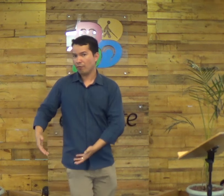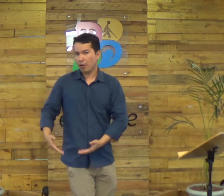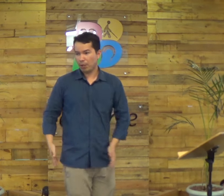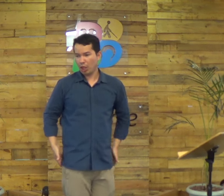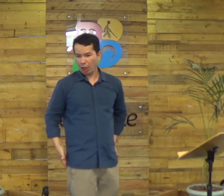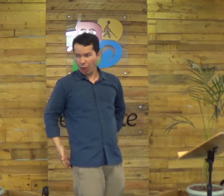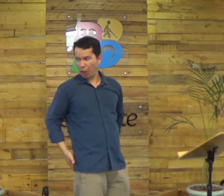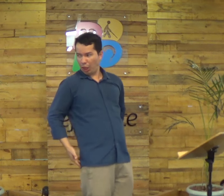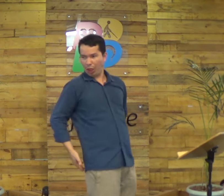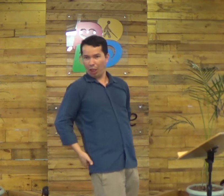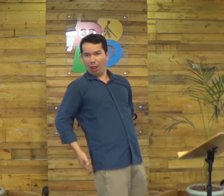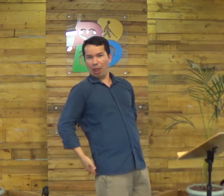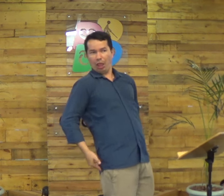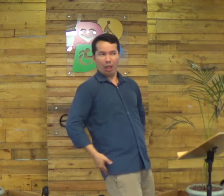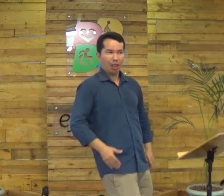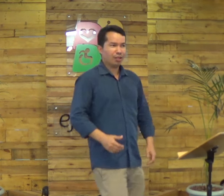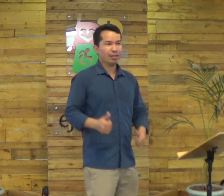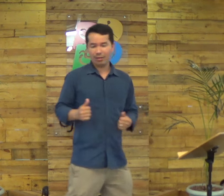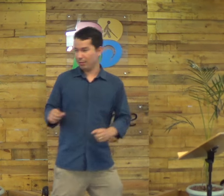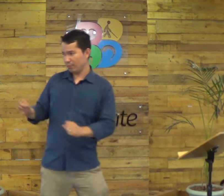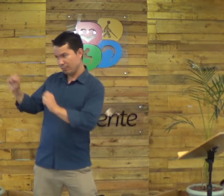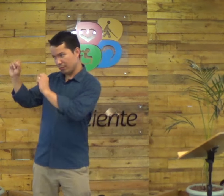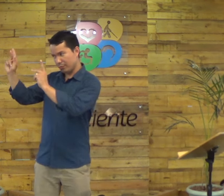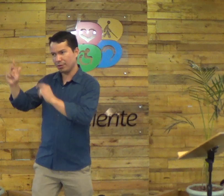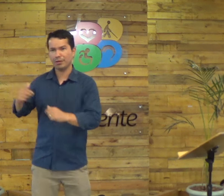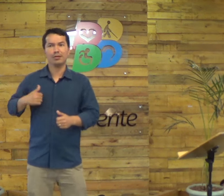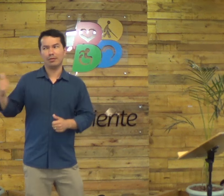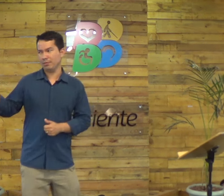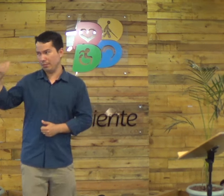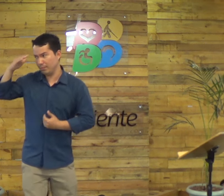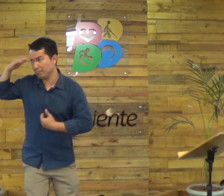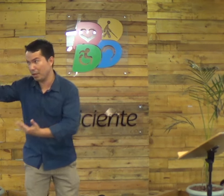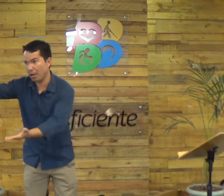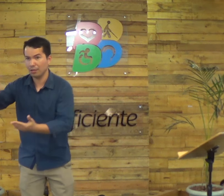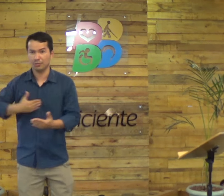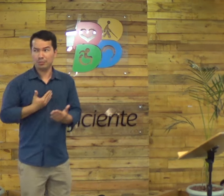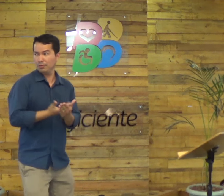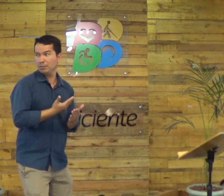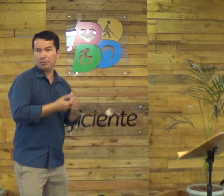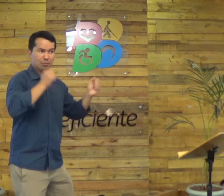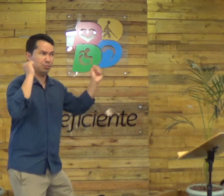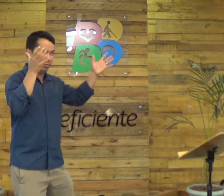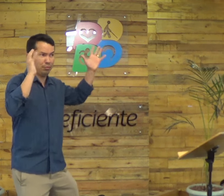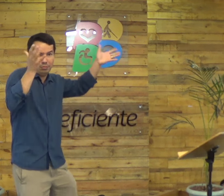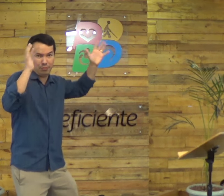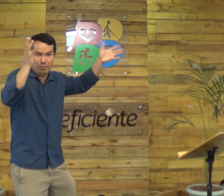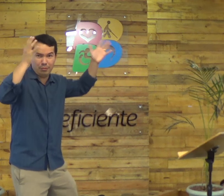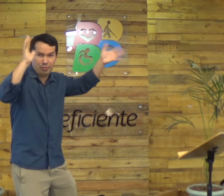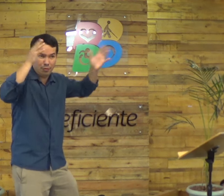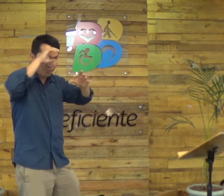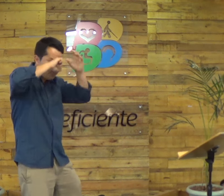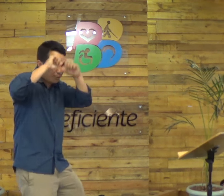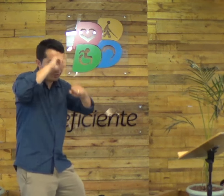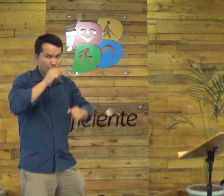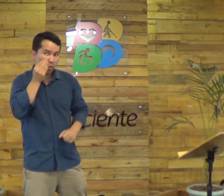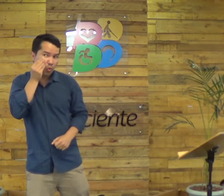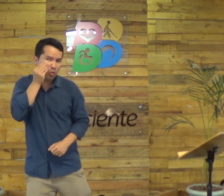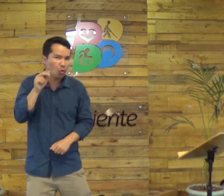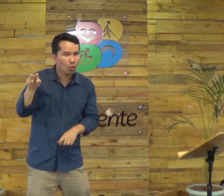empurrada, né, tipo, vamos, vamos, vamos, tá, tá, eu vou continuar estudando, você aprender,